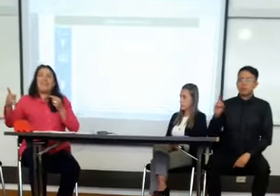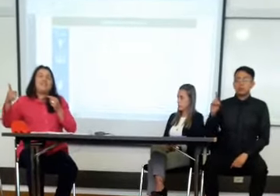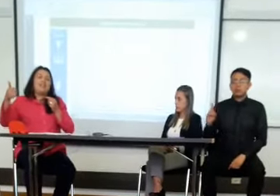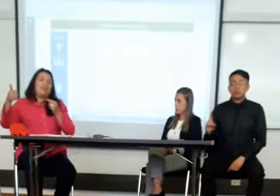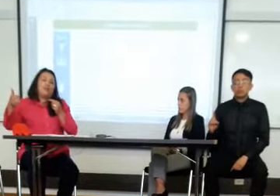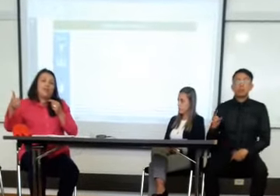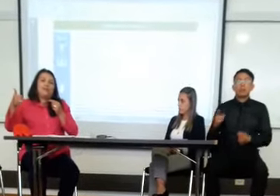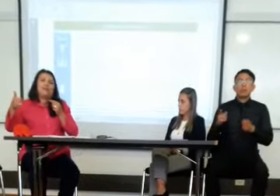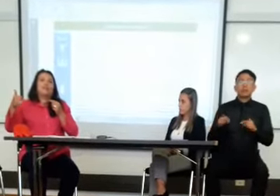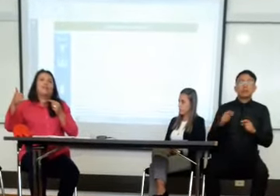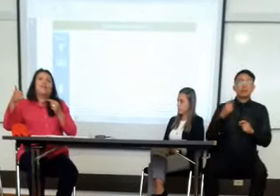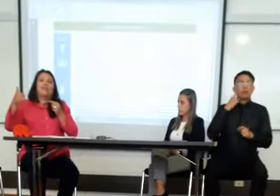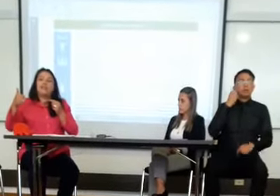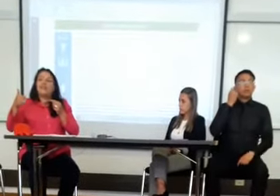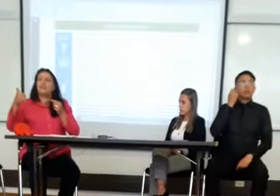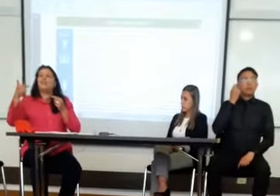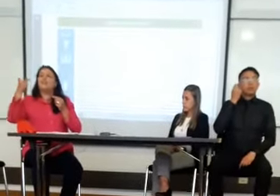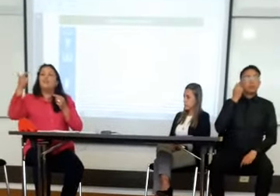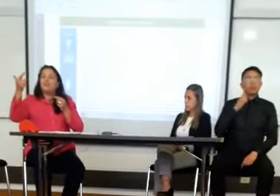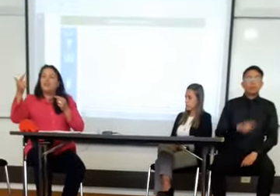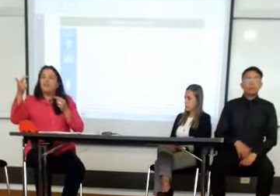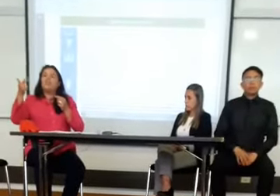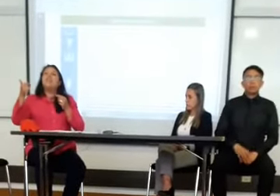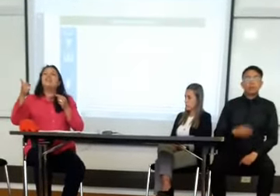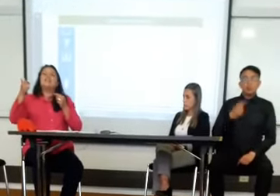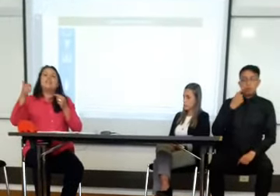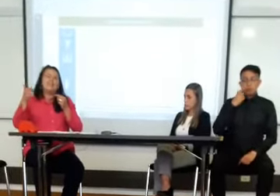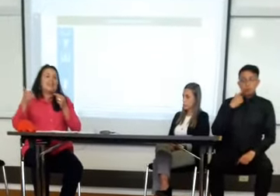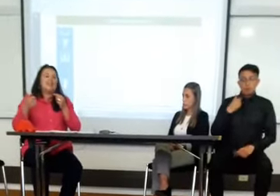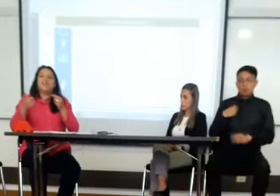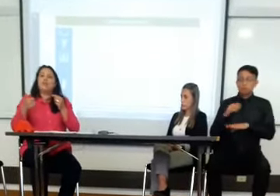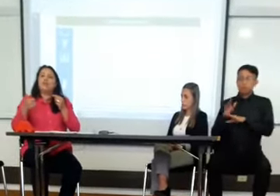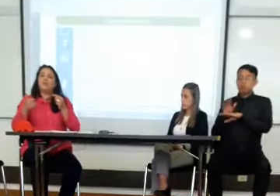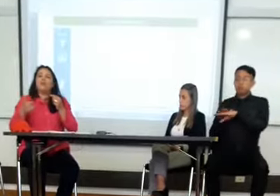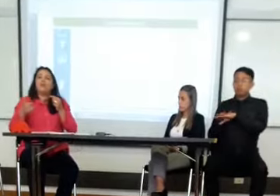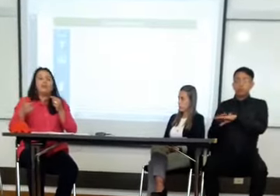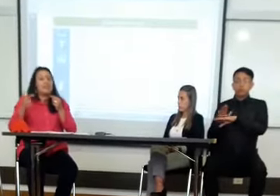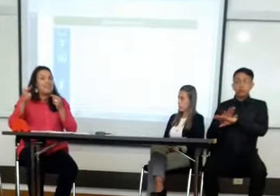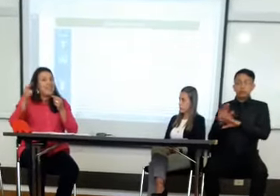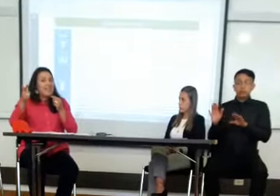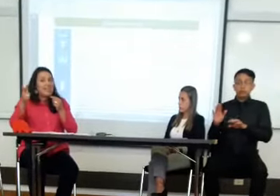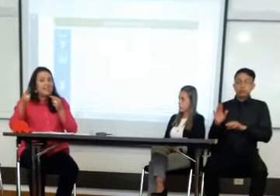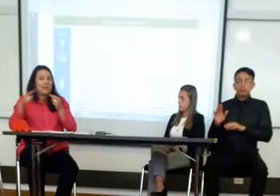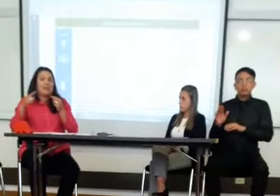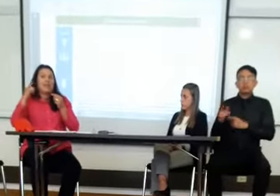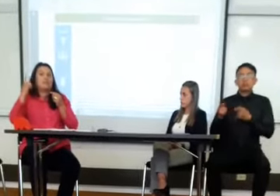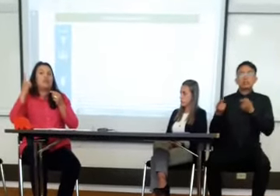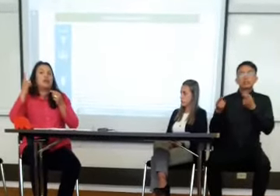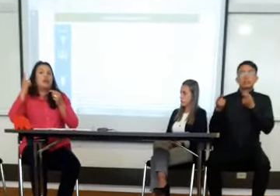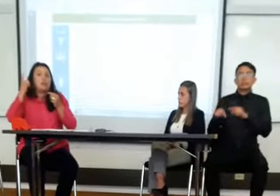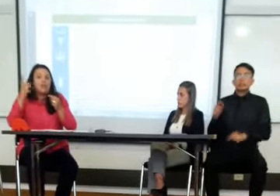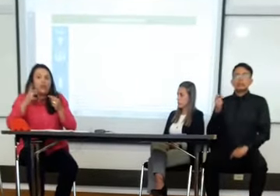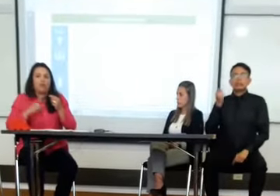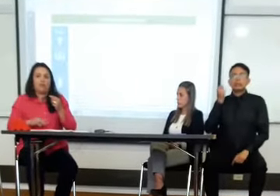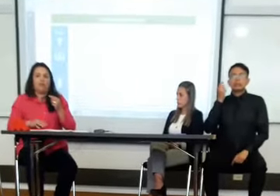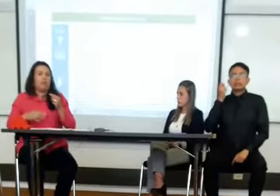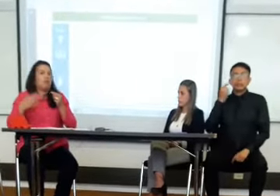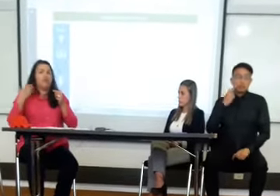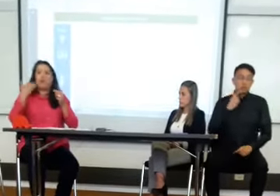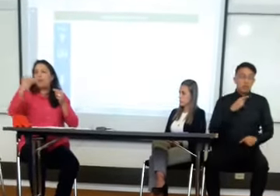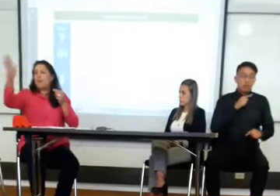Y aquí viene un elemento fundamental, yo no solo informo, se le está diciendo al profesional, usted tiene que asegurar que la persona comprendió